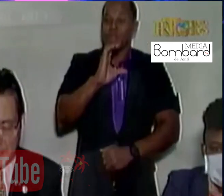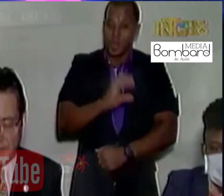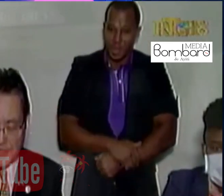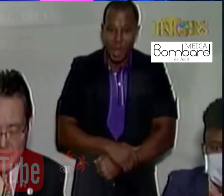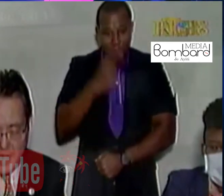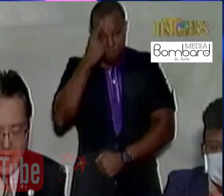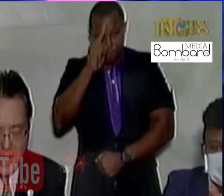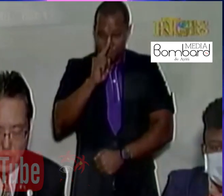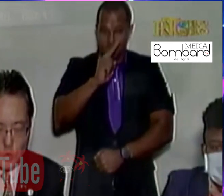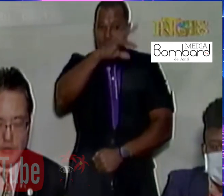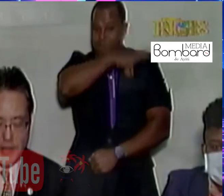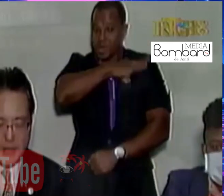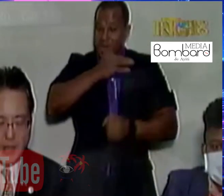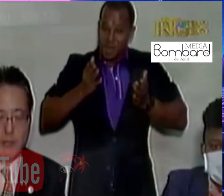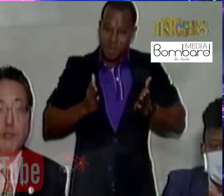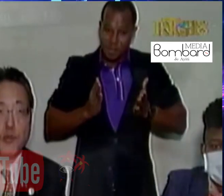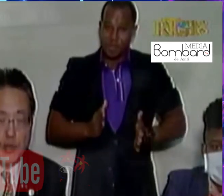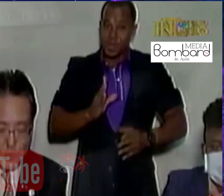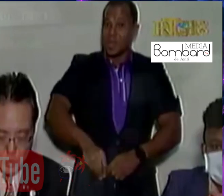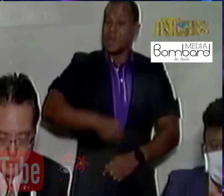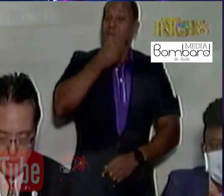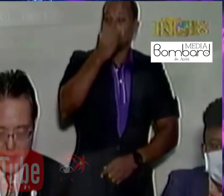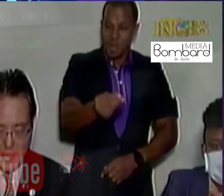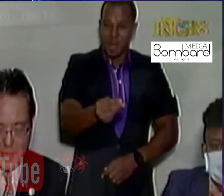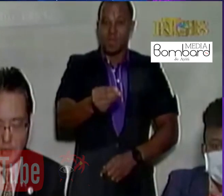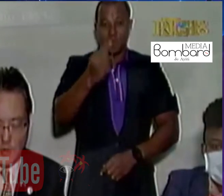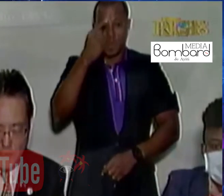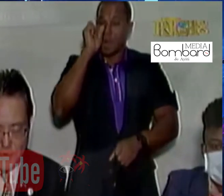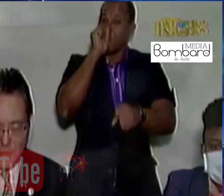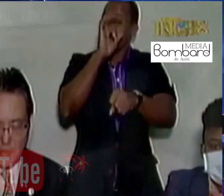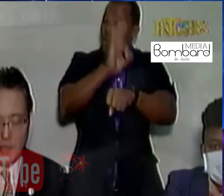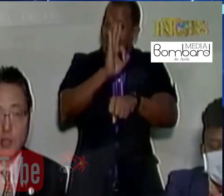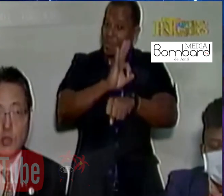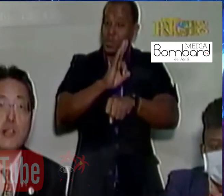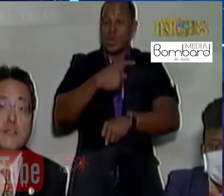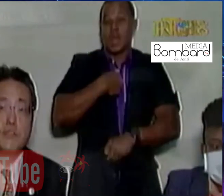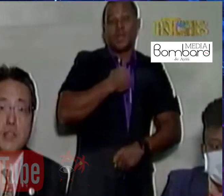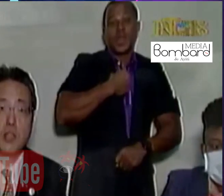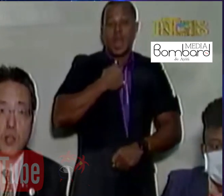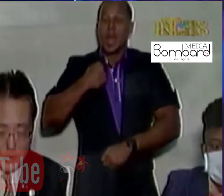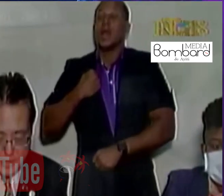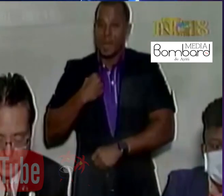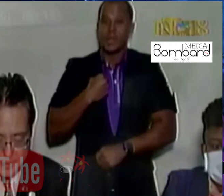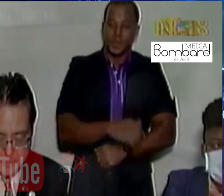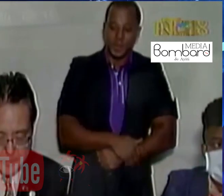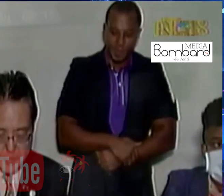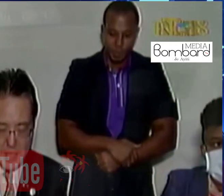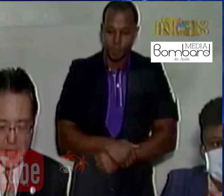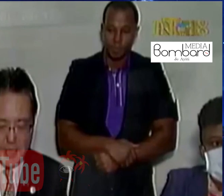les bénéficiaires à retrouver plus d'autonomie et de confort dans leur vie